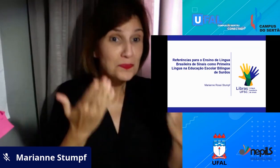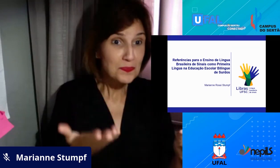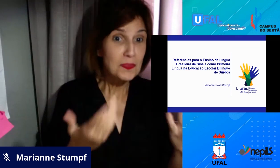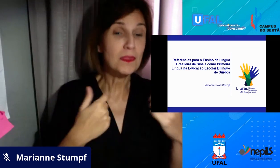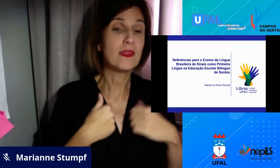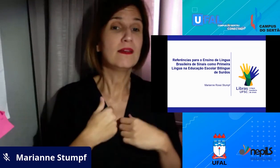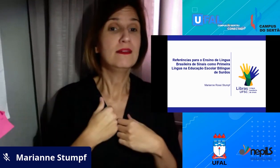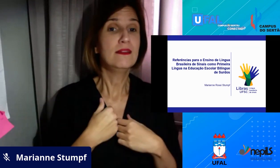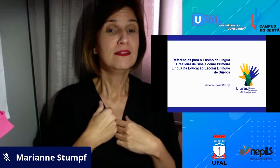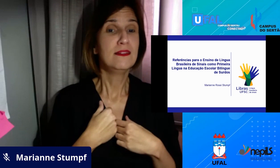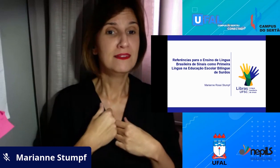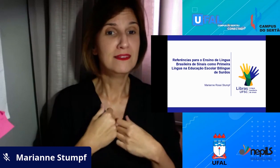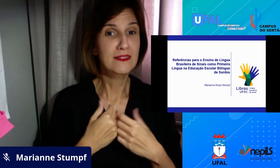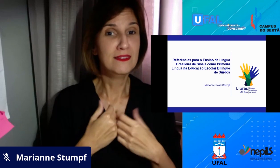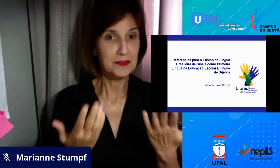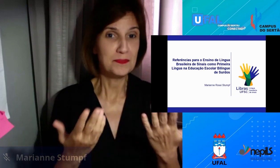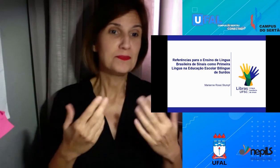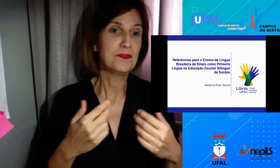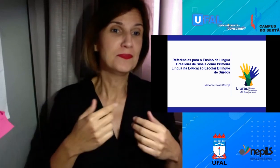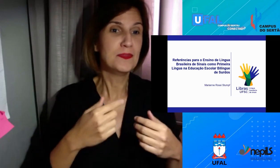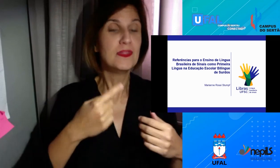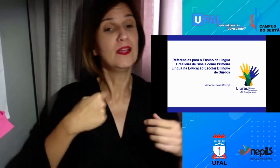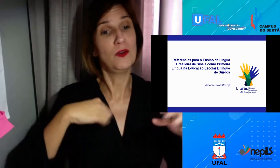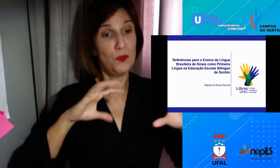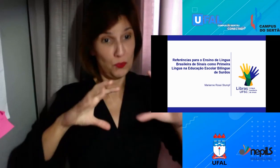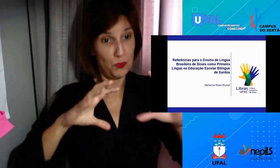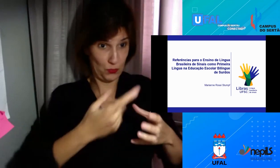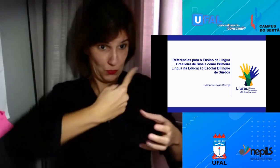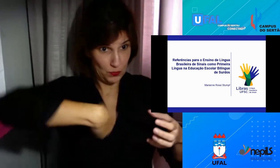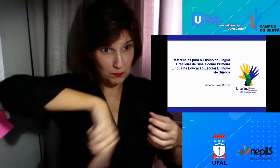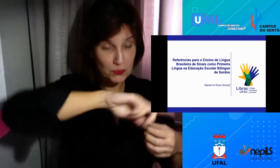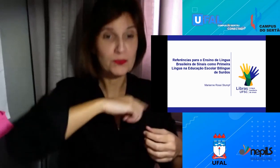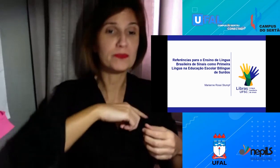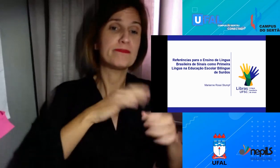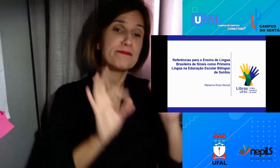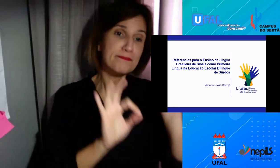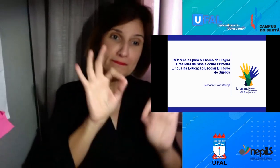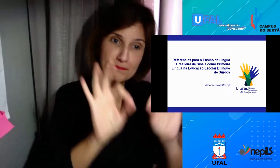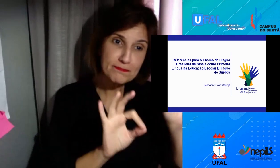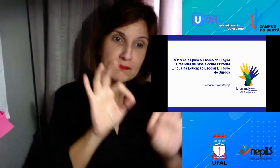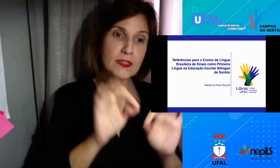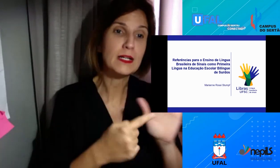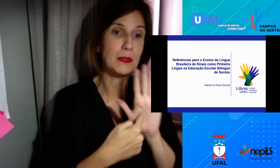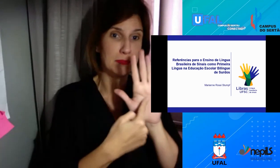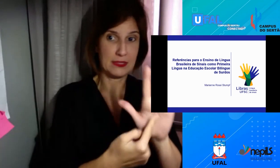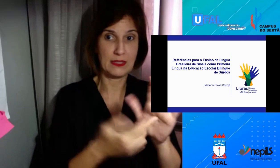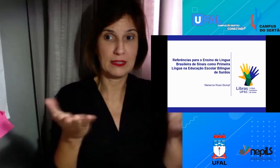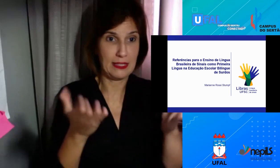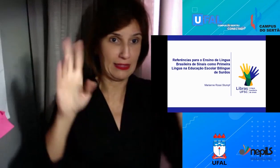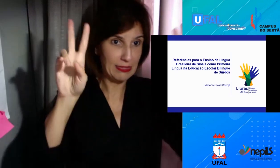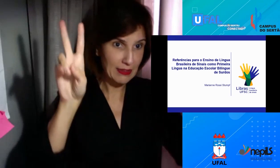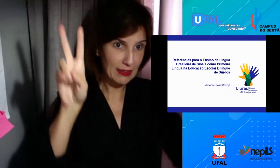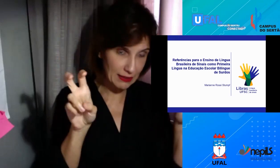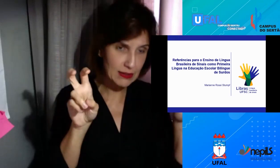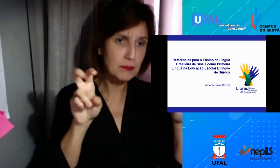Me pediram para desligar o meu microfone. Então, somente a intérprete está com o microfone ligado. O